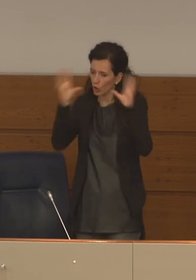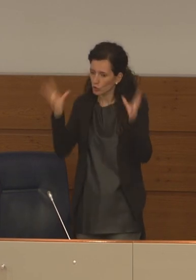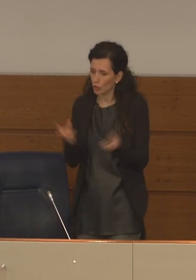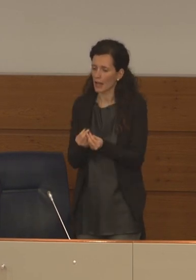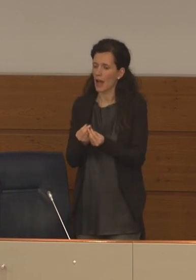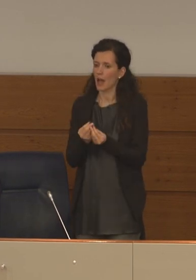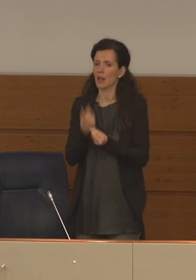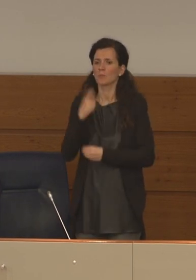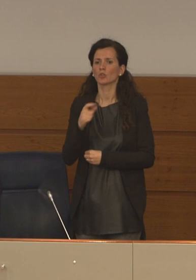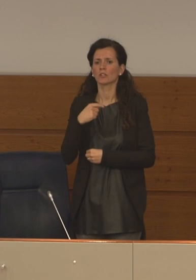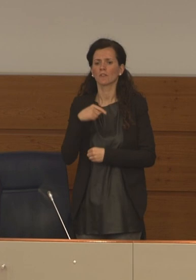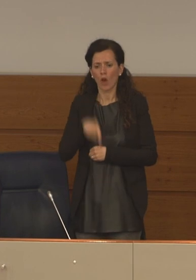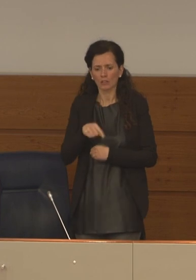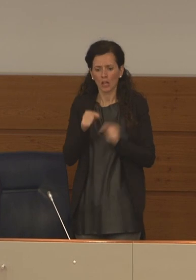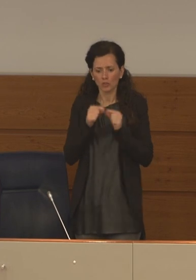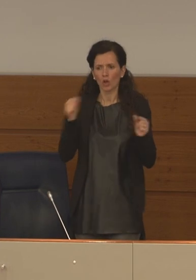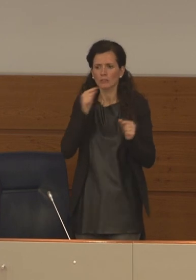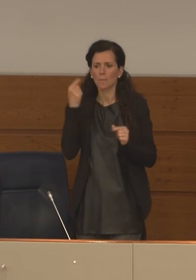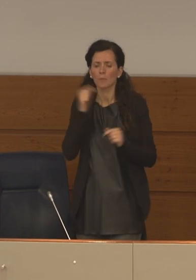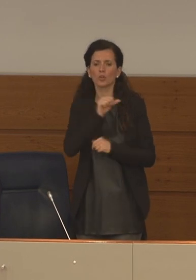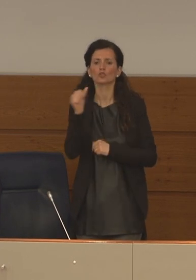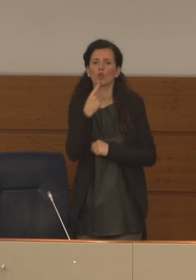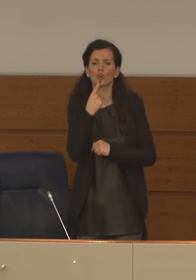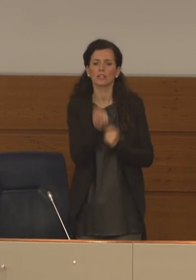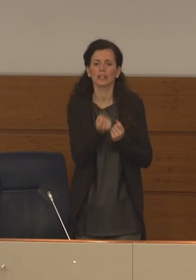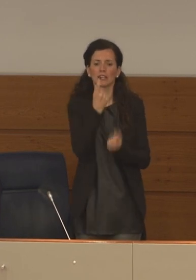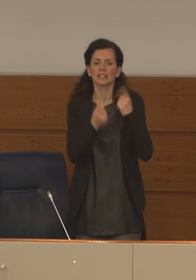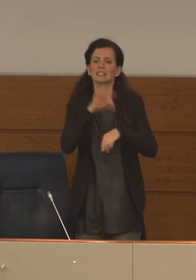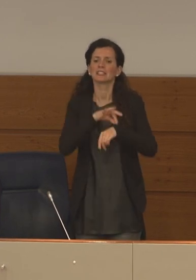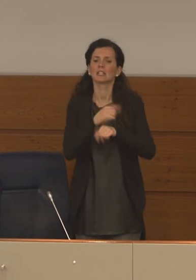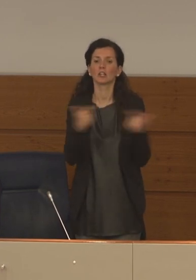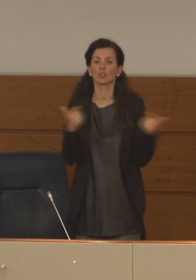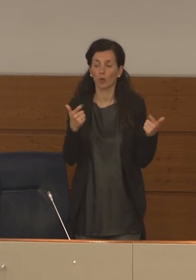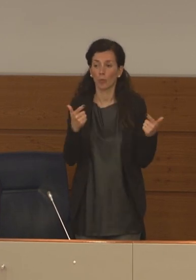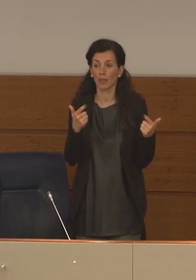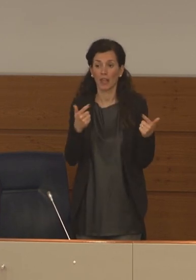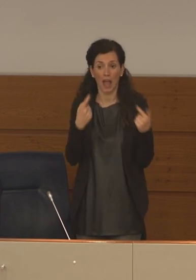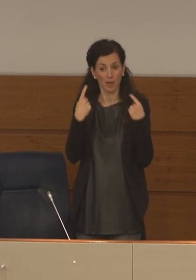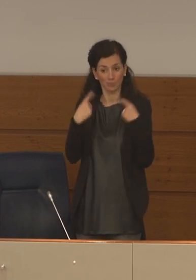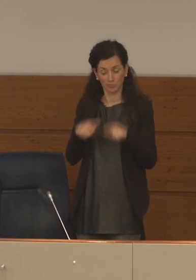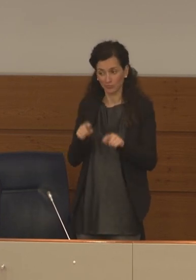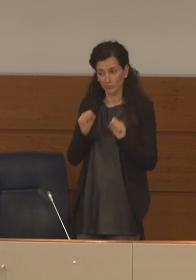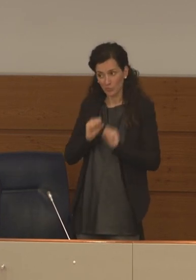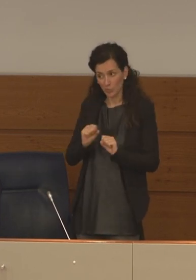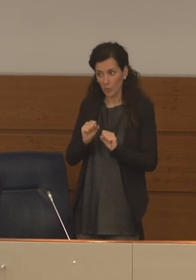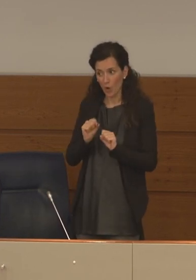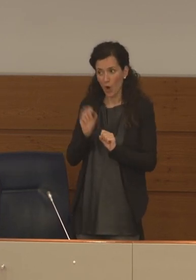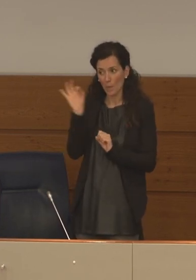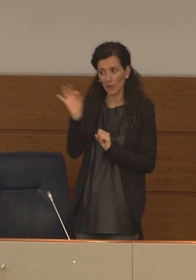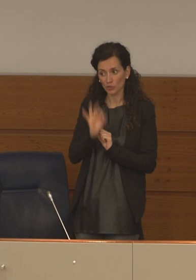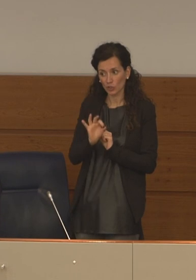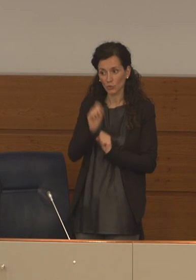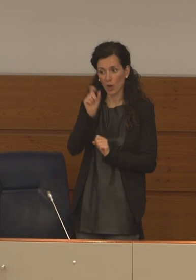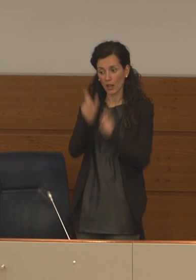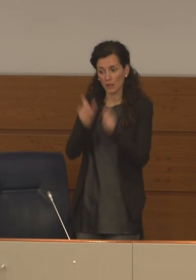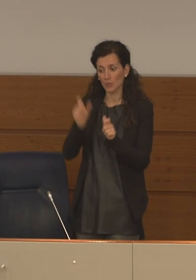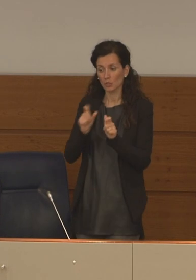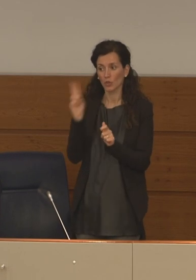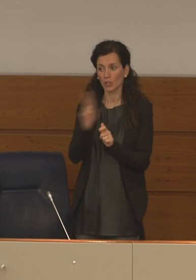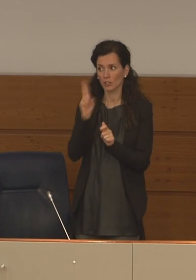tamponi solamente agli asintomatici e quindi questo numero dei decessi magari in percentuale rispetto ad una platea più ampia